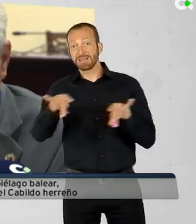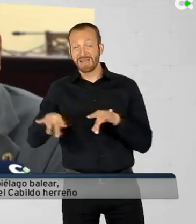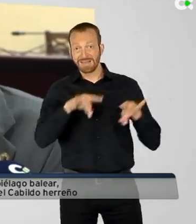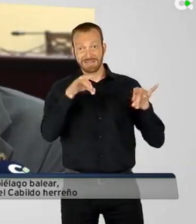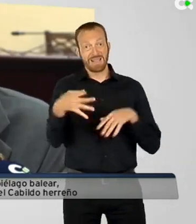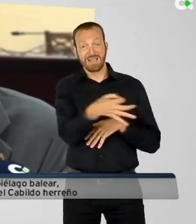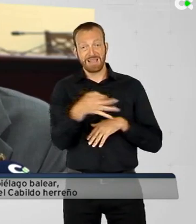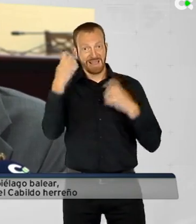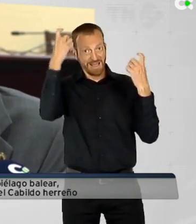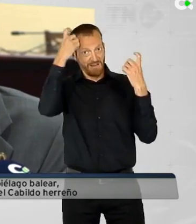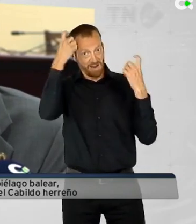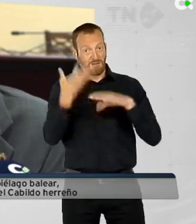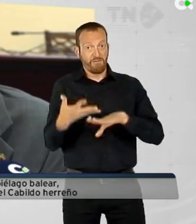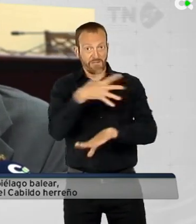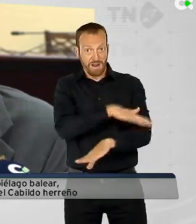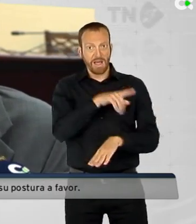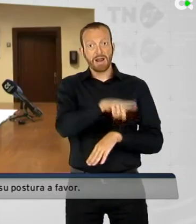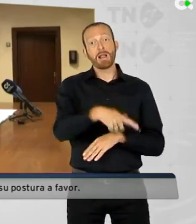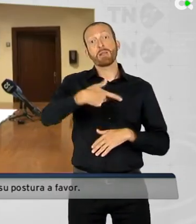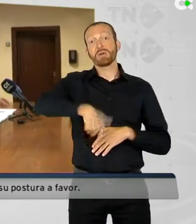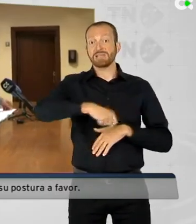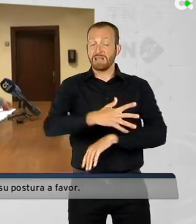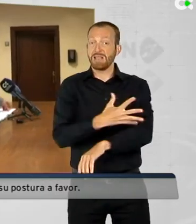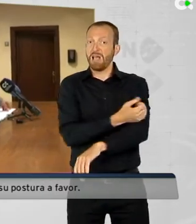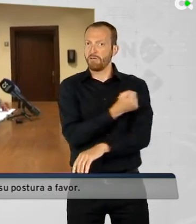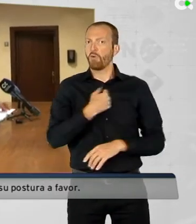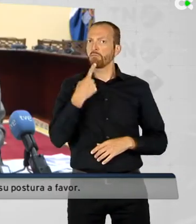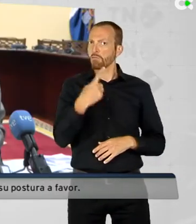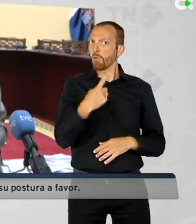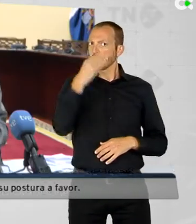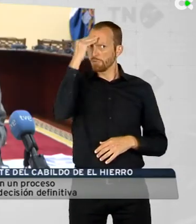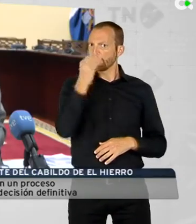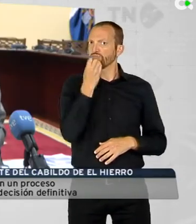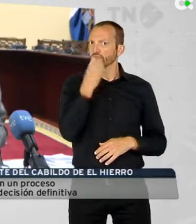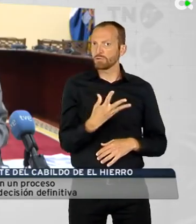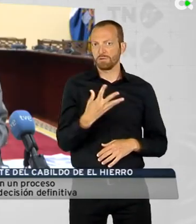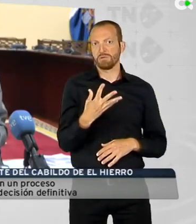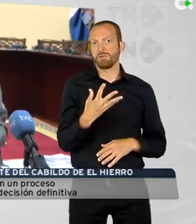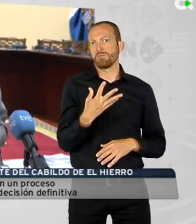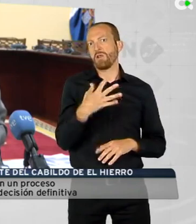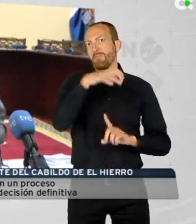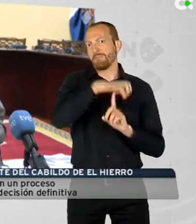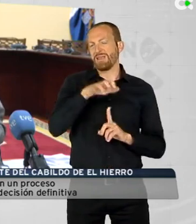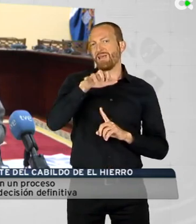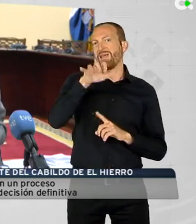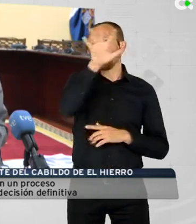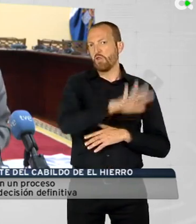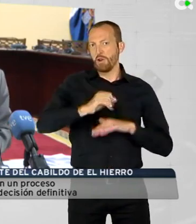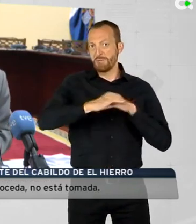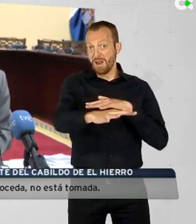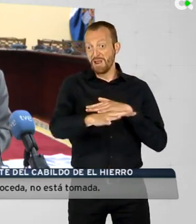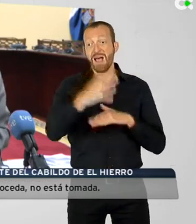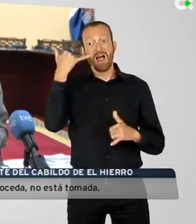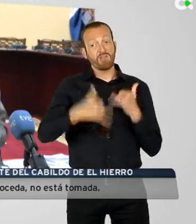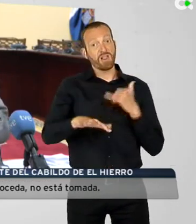archipiélago balear, el presidente del Cabildo herreño mantiene su postura a favor. Estamos en un proceso en el que la decisión definitiva